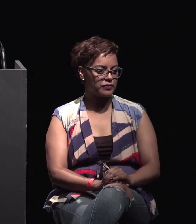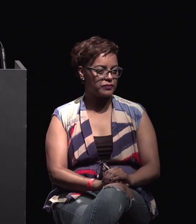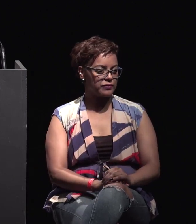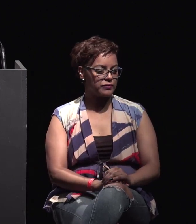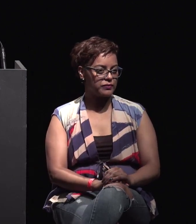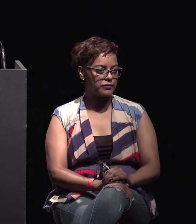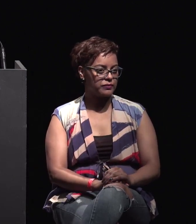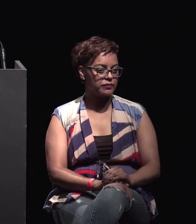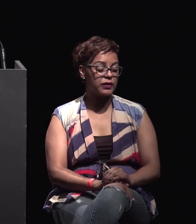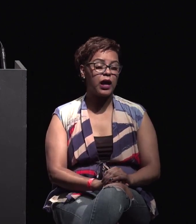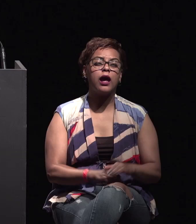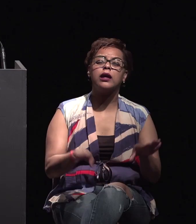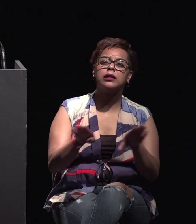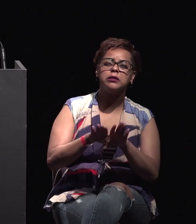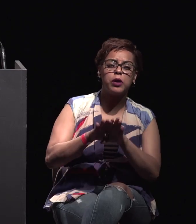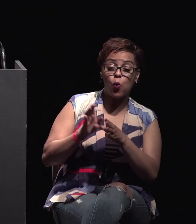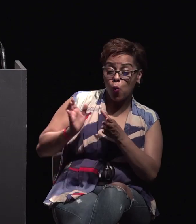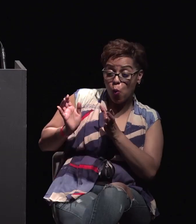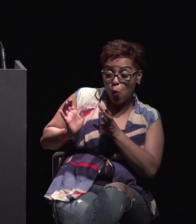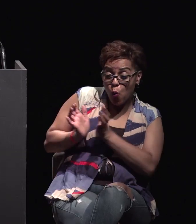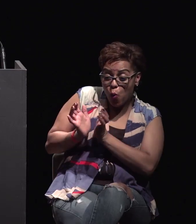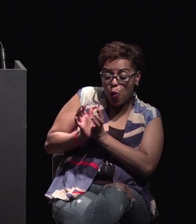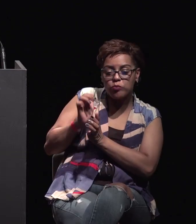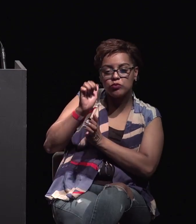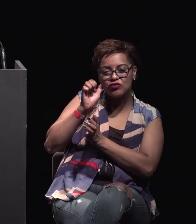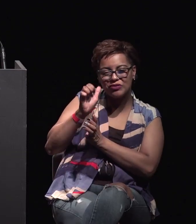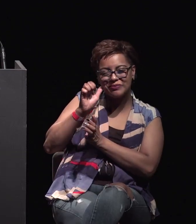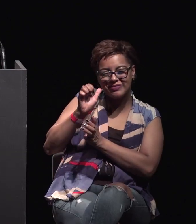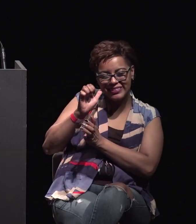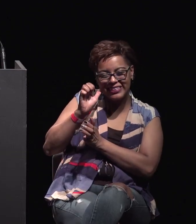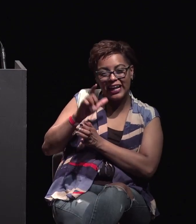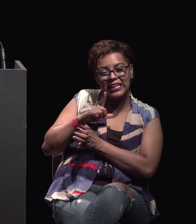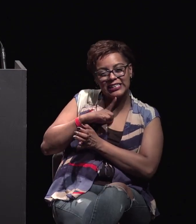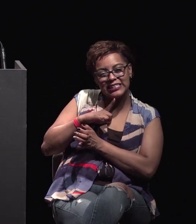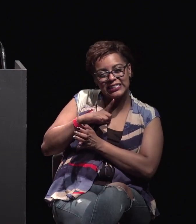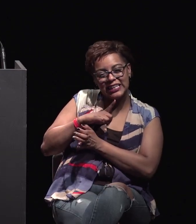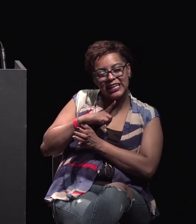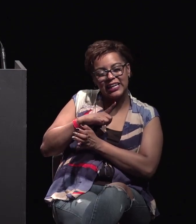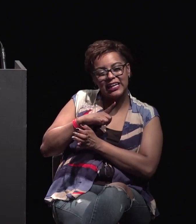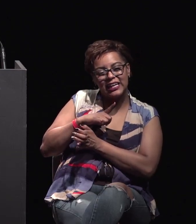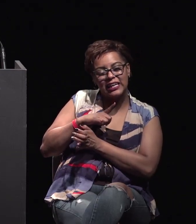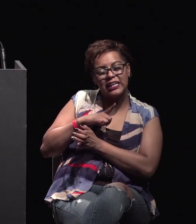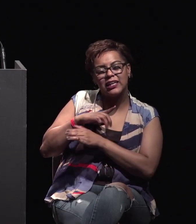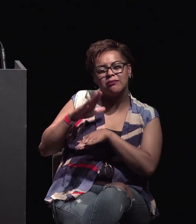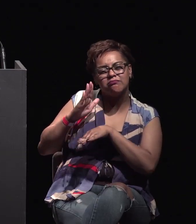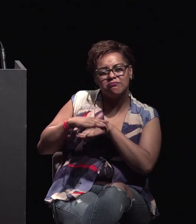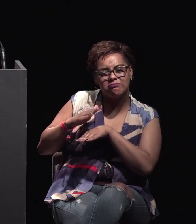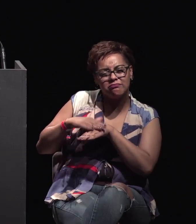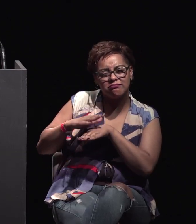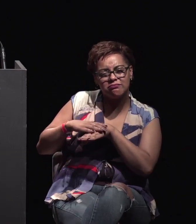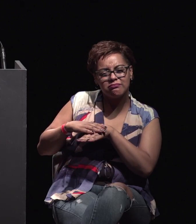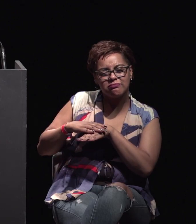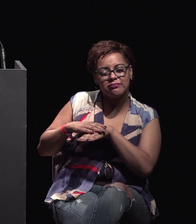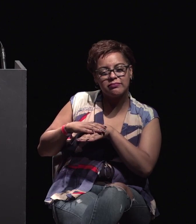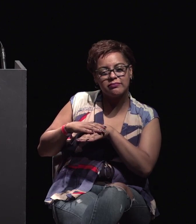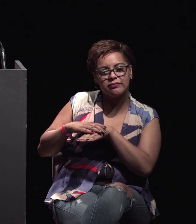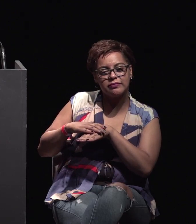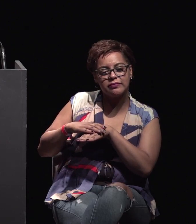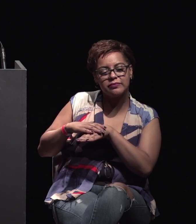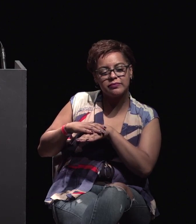de pessoas, de mulheres, né, e de iniciativas